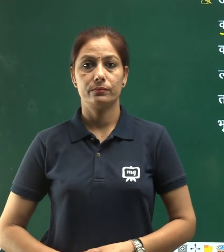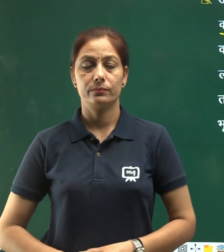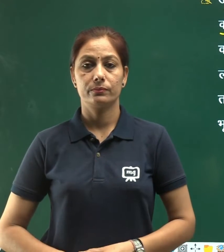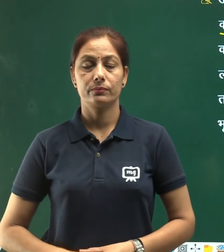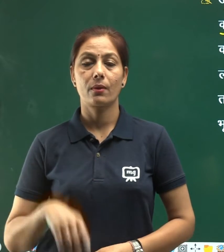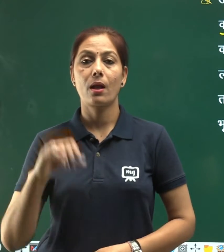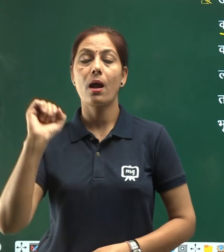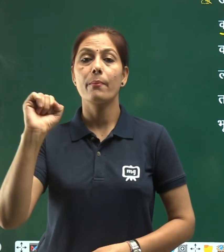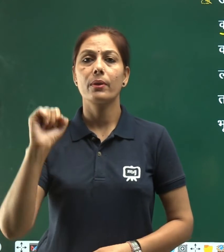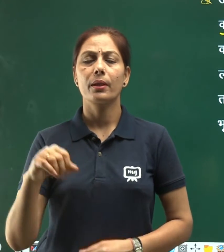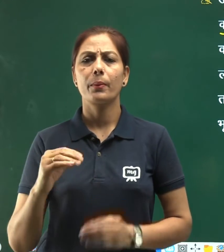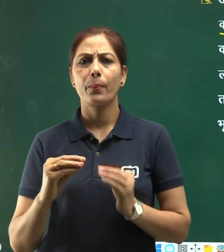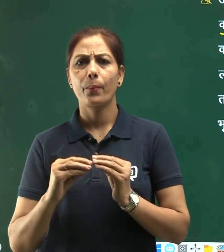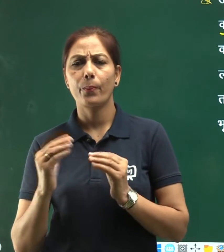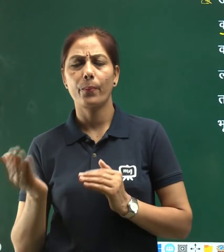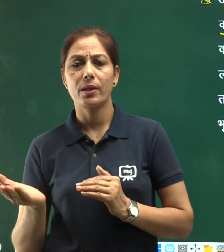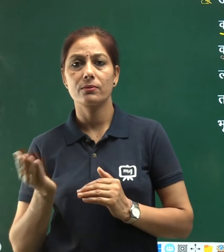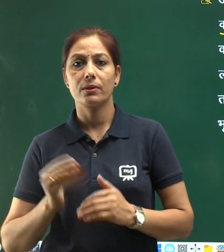अपने पास वाली